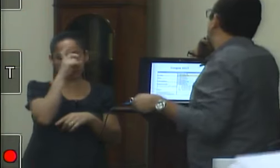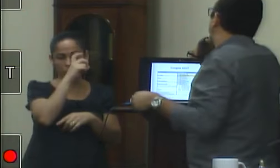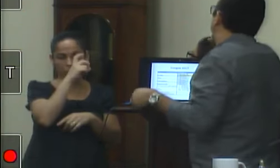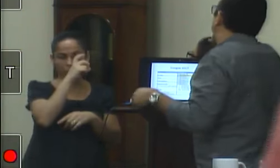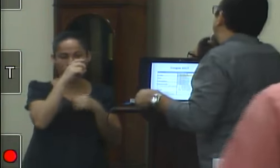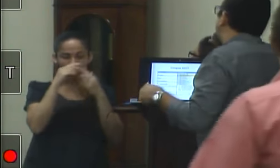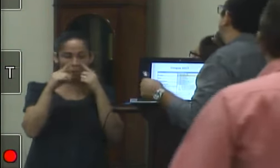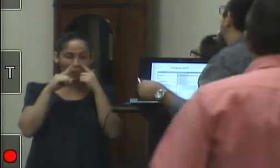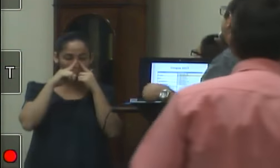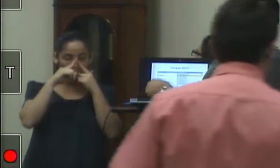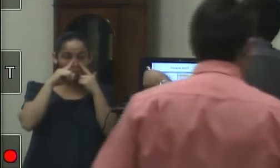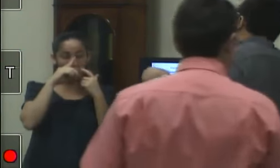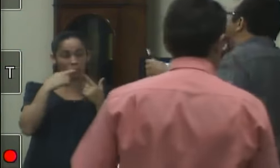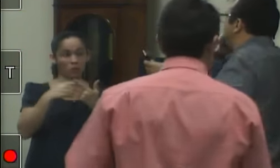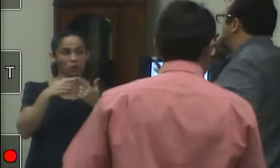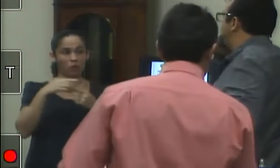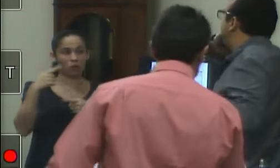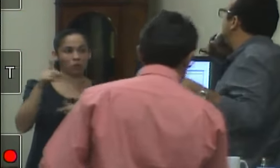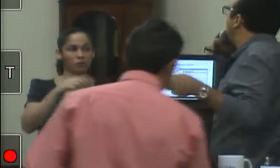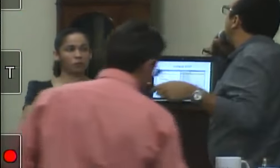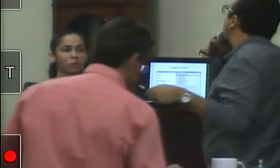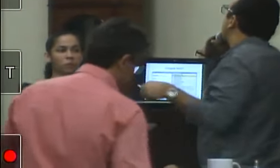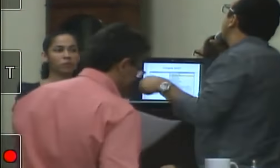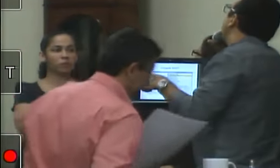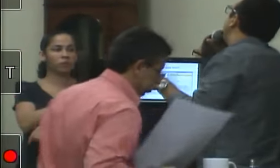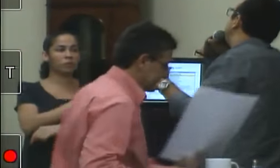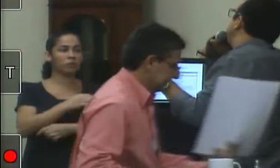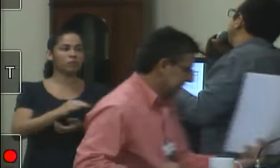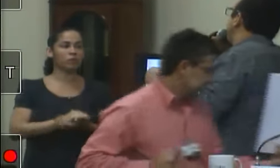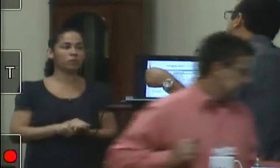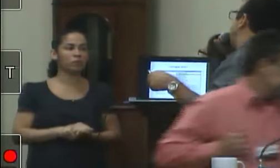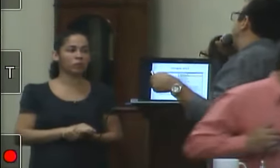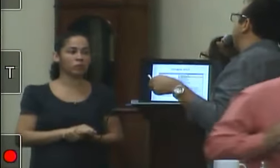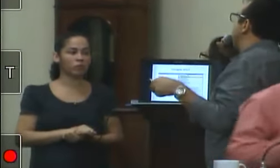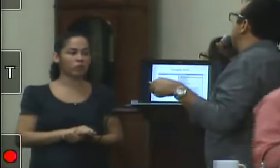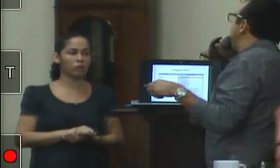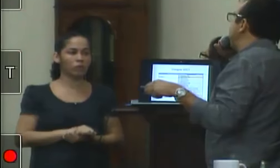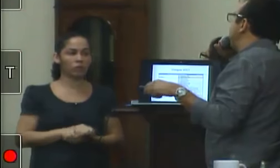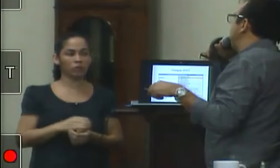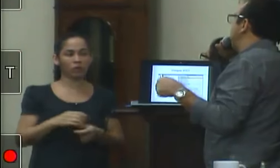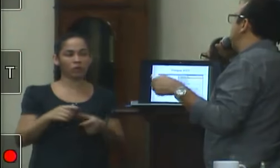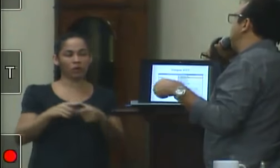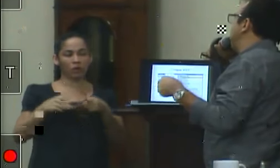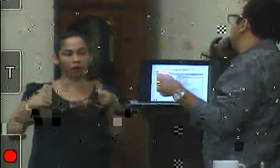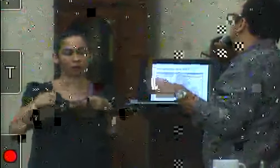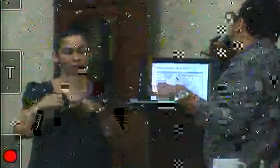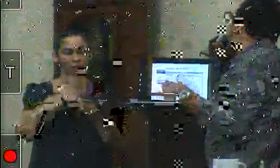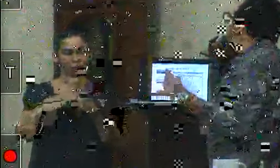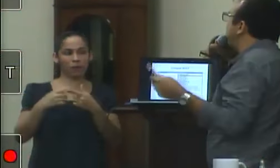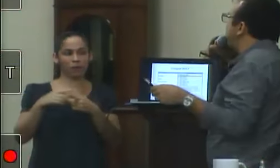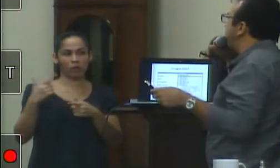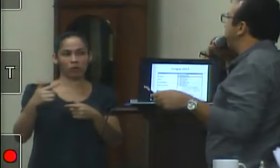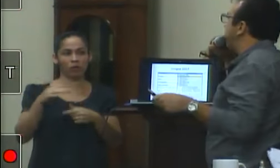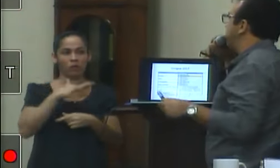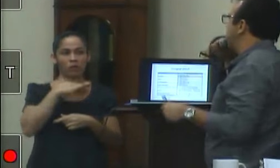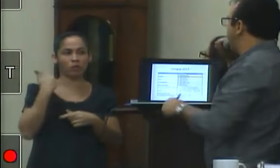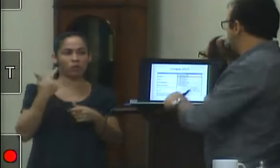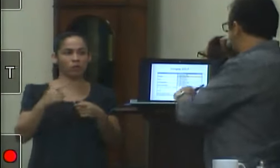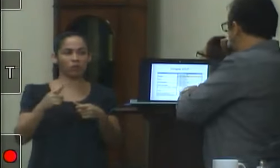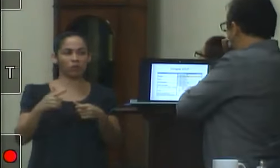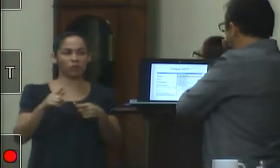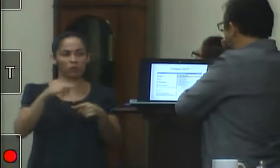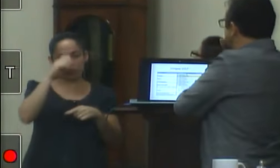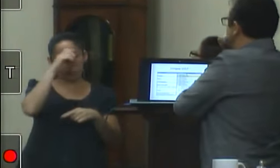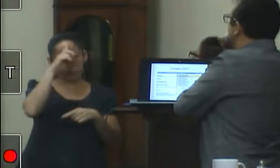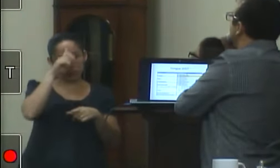tipo, né, de Aedes, que é os pernilongos, de uma proliferação de médio risco. Não tivemos nenhum óbito e nenhuma internação